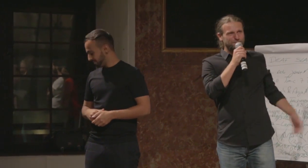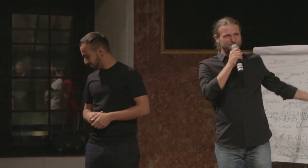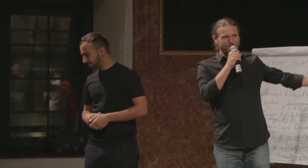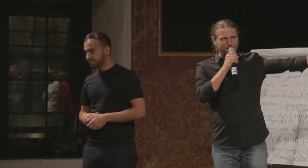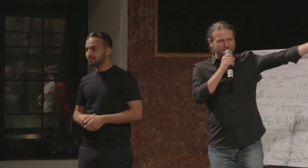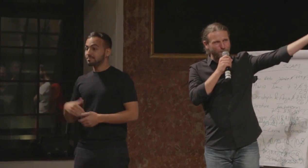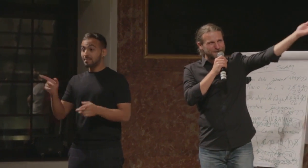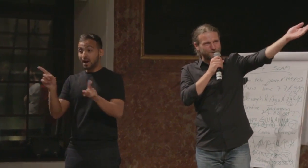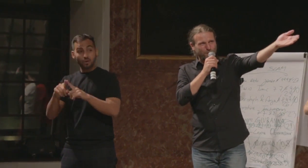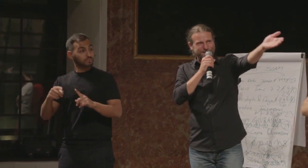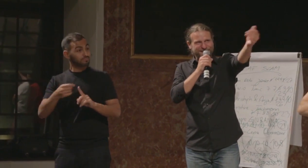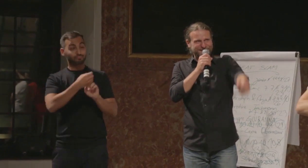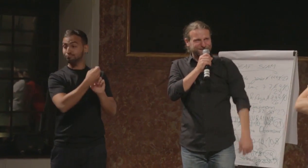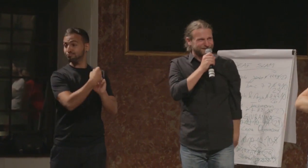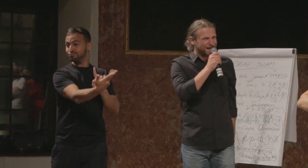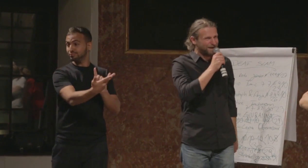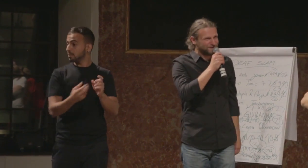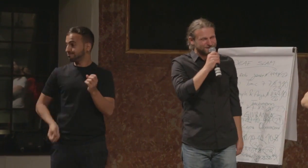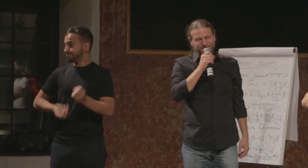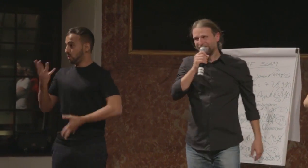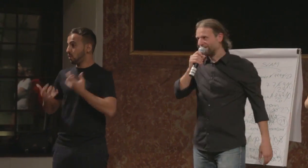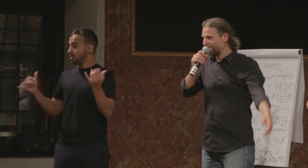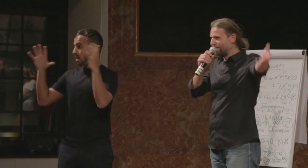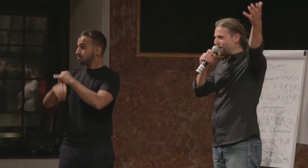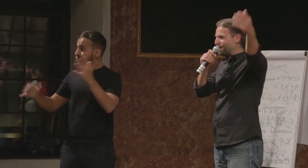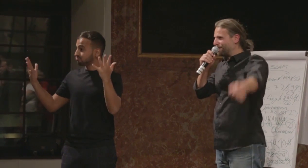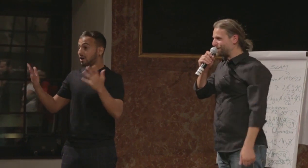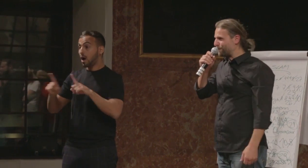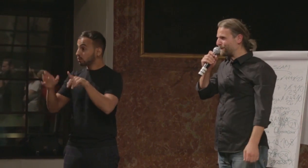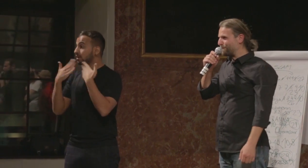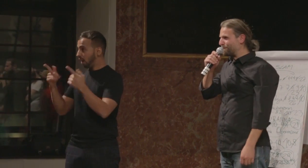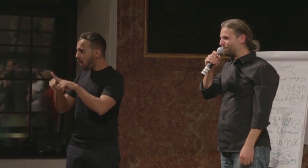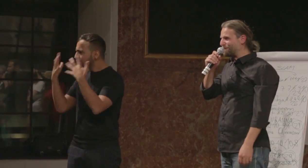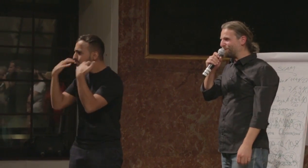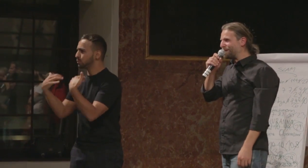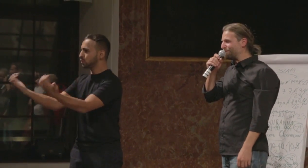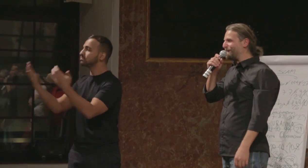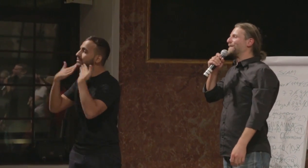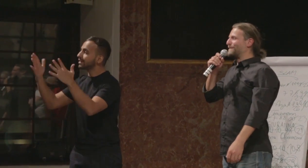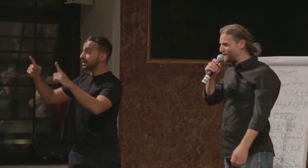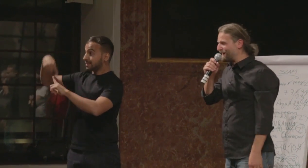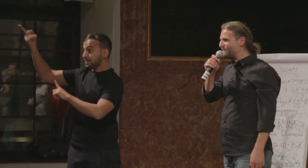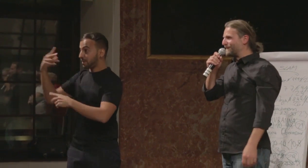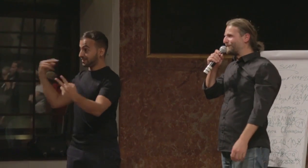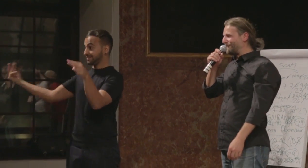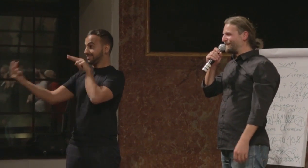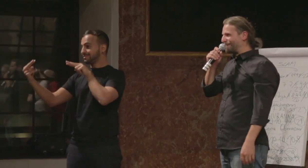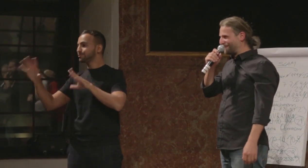Bei den wunderbaren Poeten und Poetinnen des heutigen Abends und bei euch, liebes Publikum. Bis zum nächsten Mal. Schönen Abend. Vielen Dank.